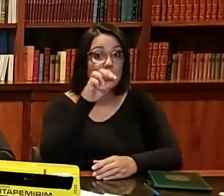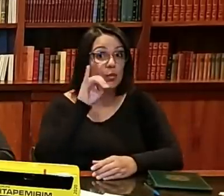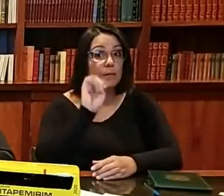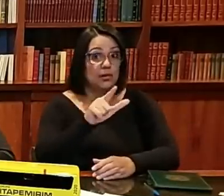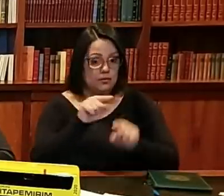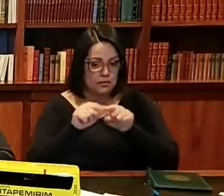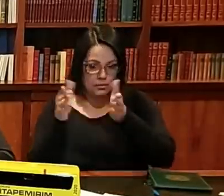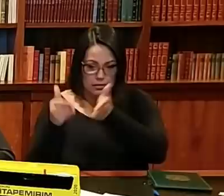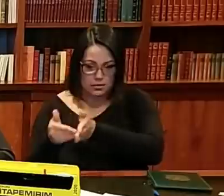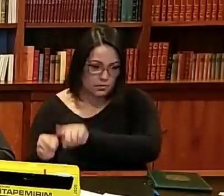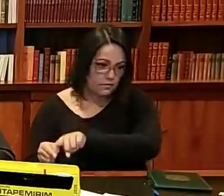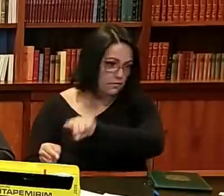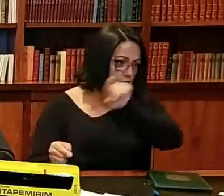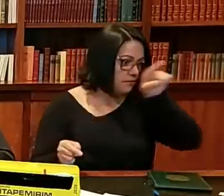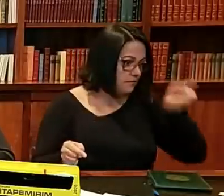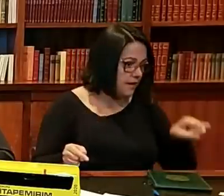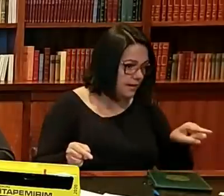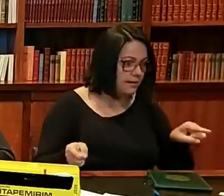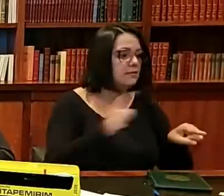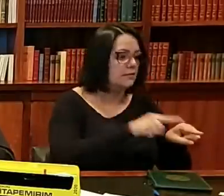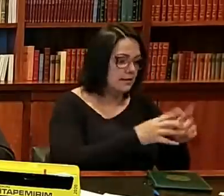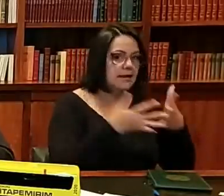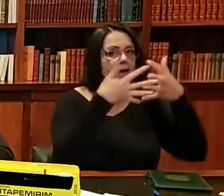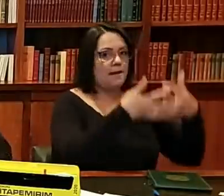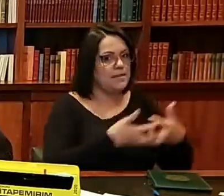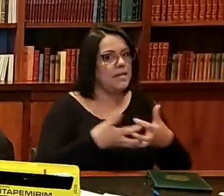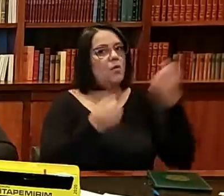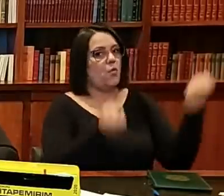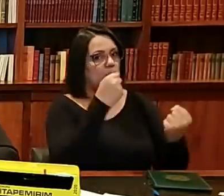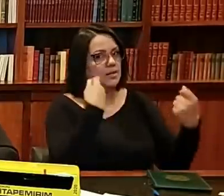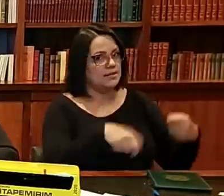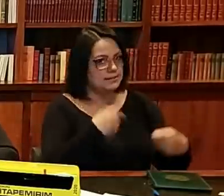sair do porto. Eles vão chegar de caminhão, vão sair de caminhão. Vai ter até mais trabalho. Cid, tem pergunta aí, Cid?